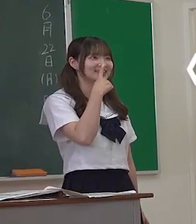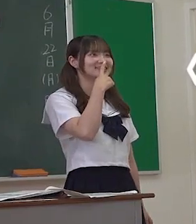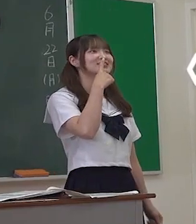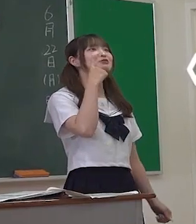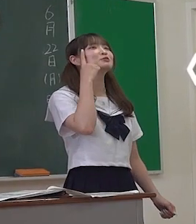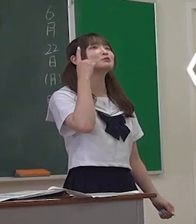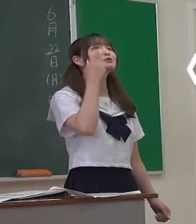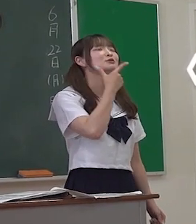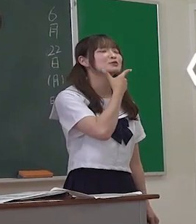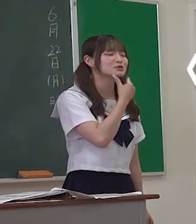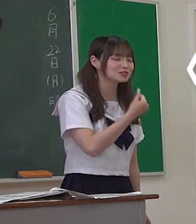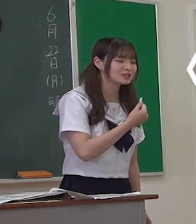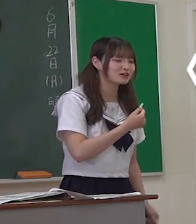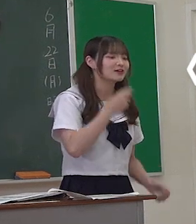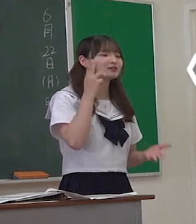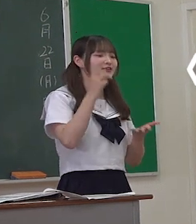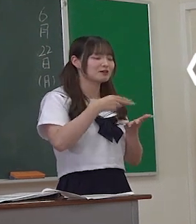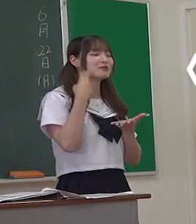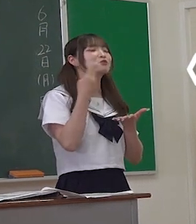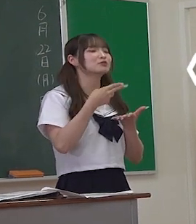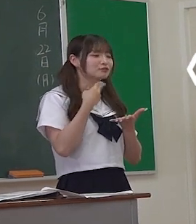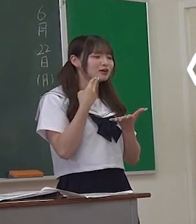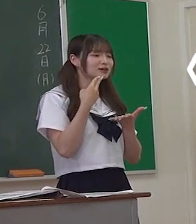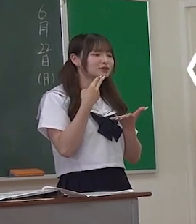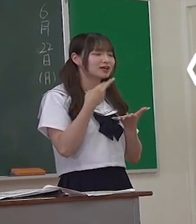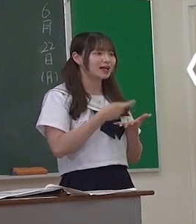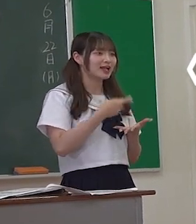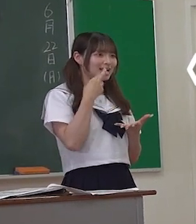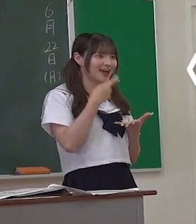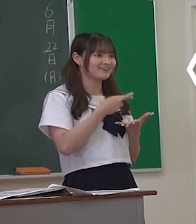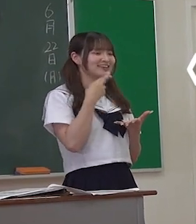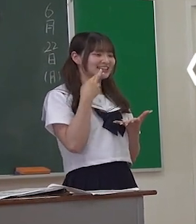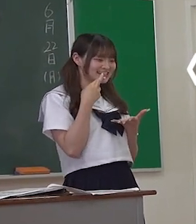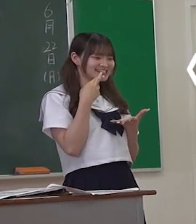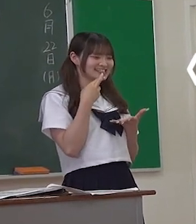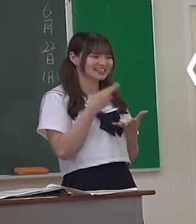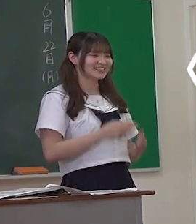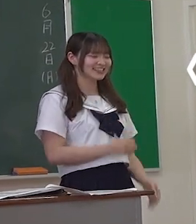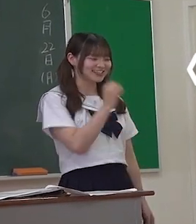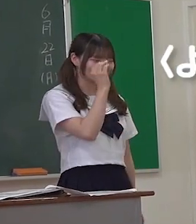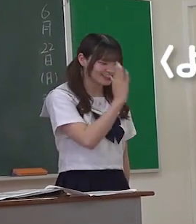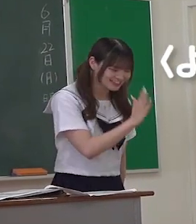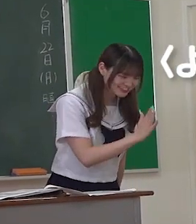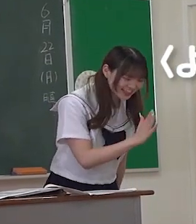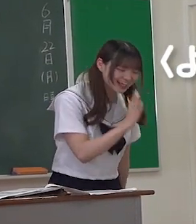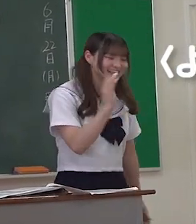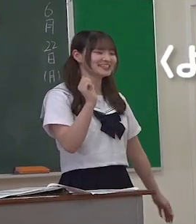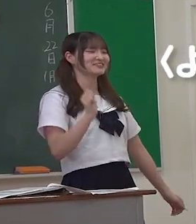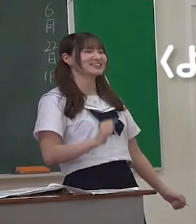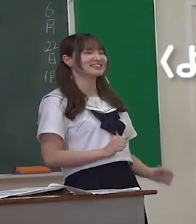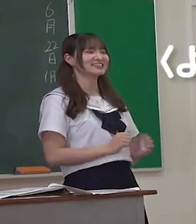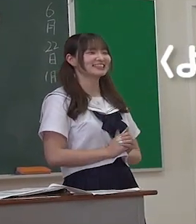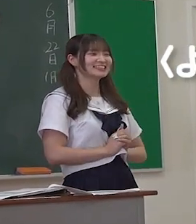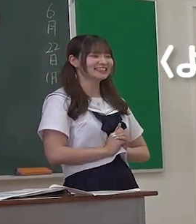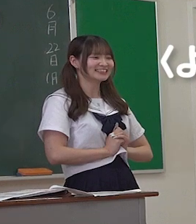私の好きな食べ物はラーメンです。よろしくお願いします。